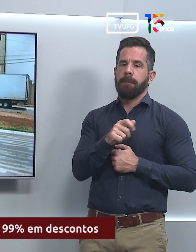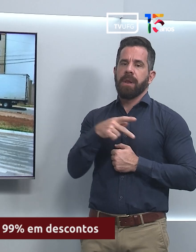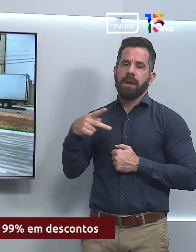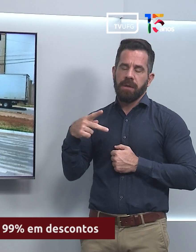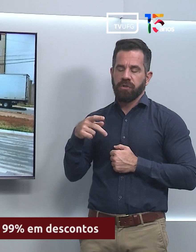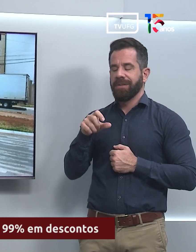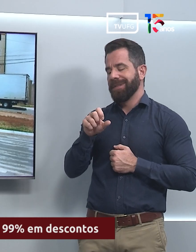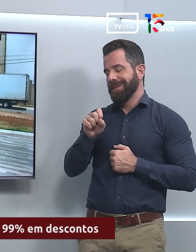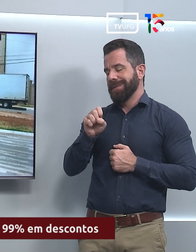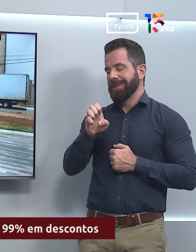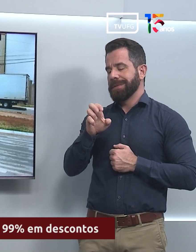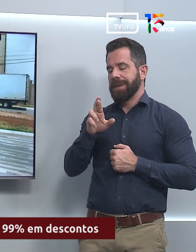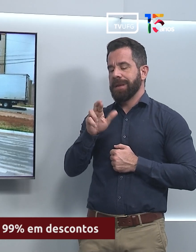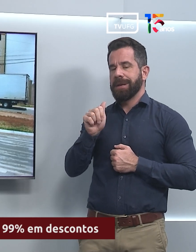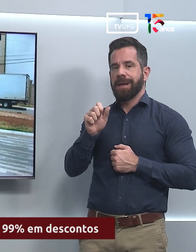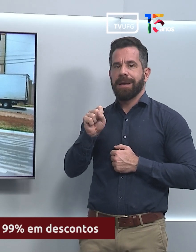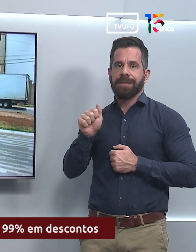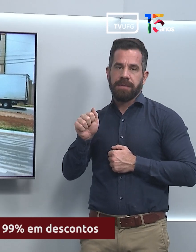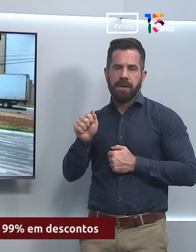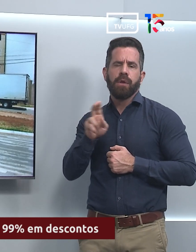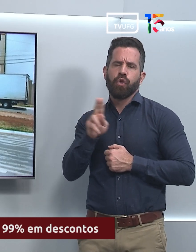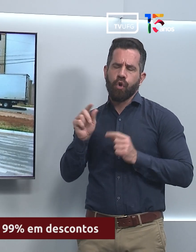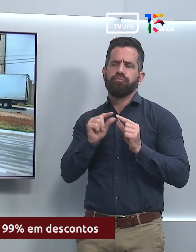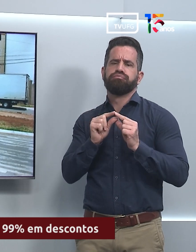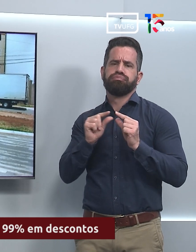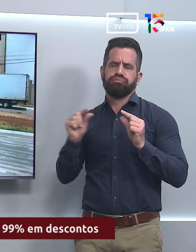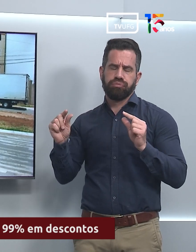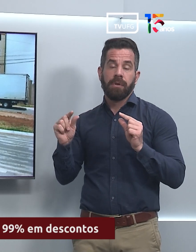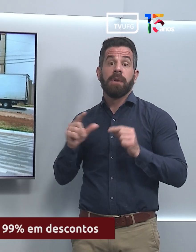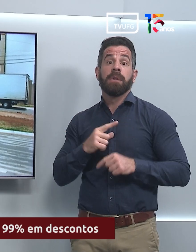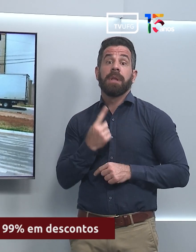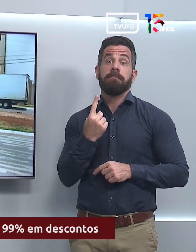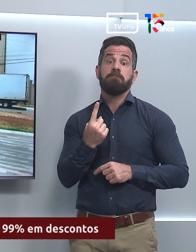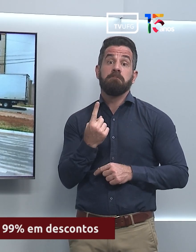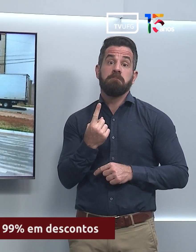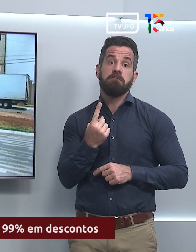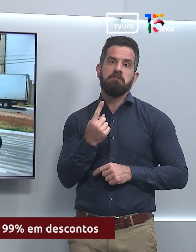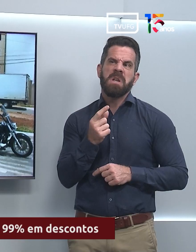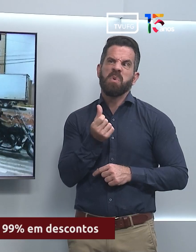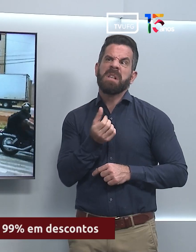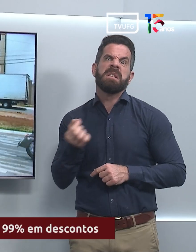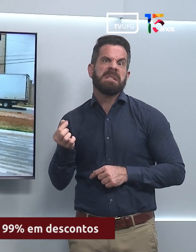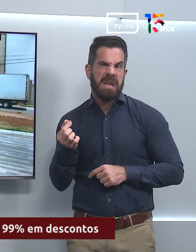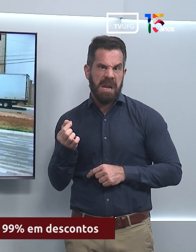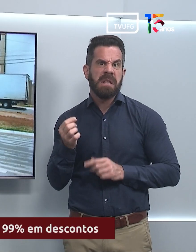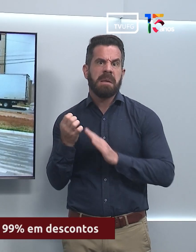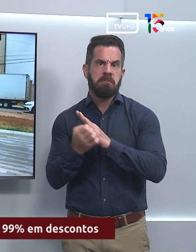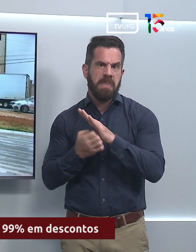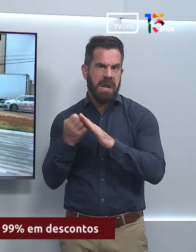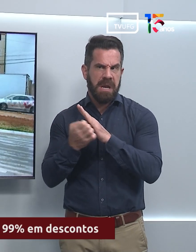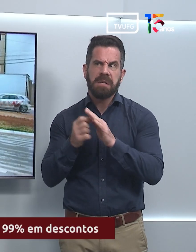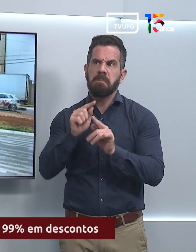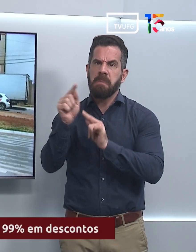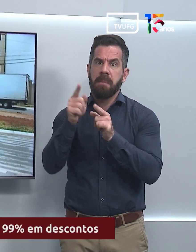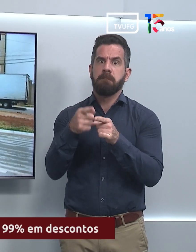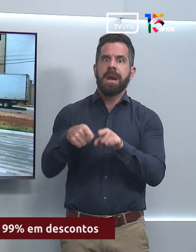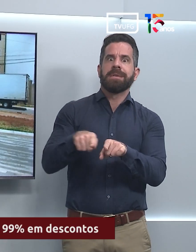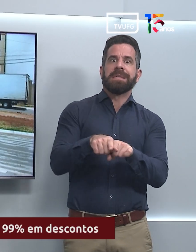aplicativo do próprio Serasa, que tem esse mesmo nome. São mais de 1.600 empresas parceiras desse mutirão nacional